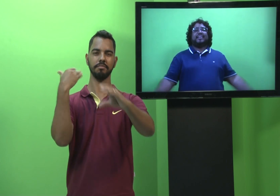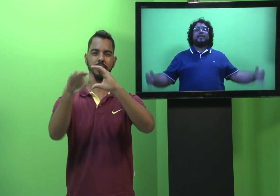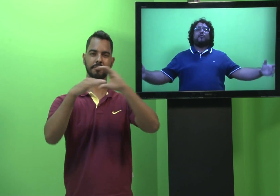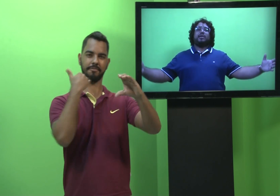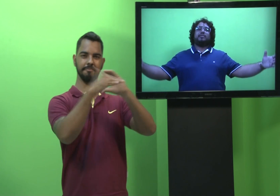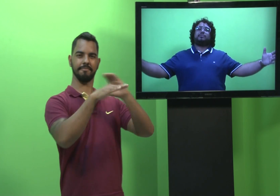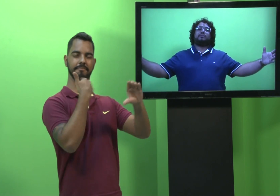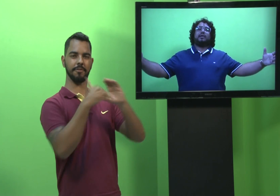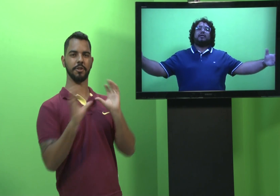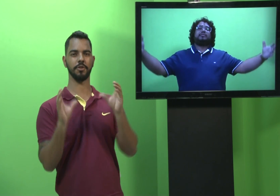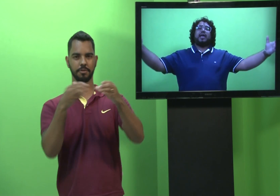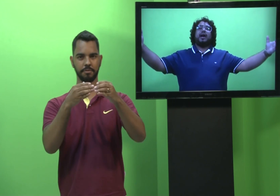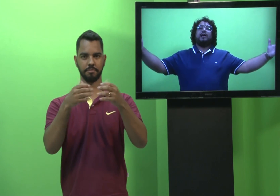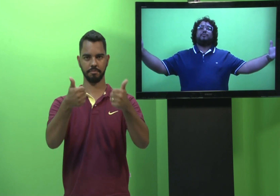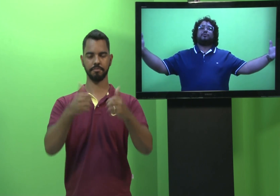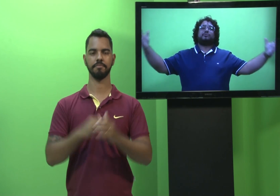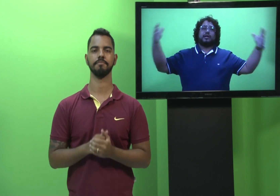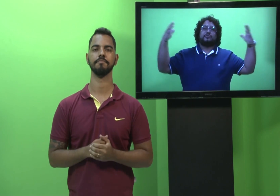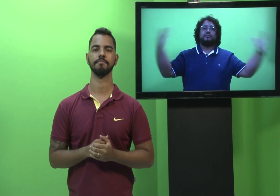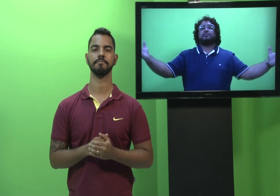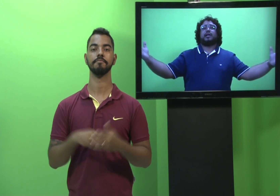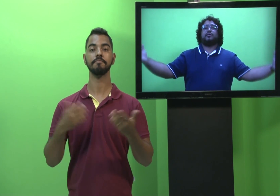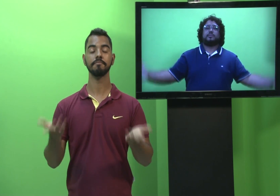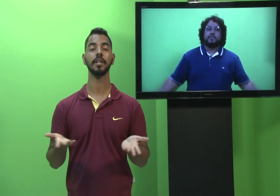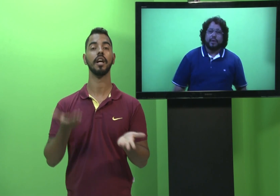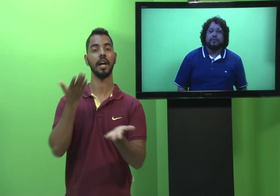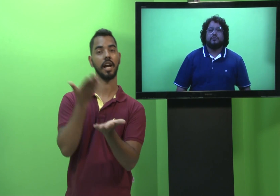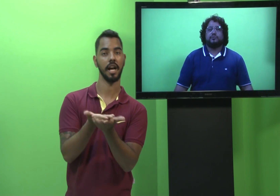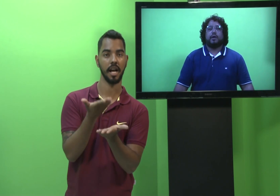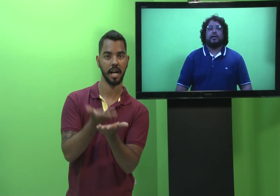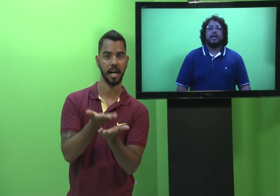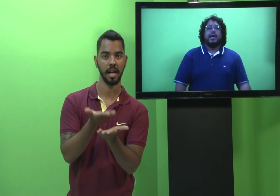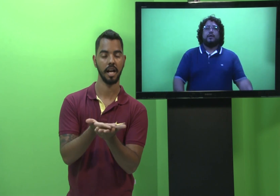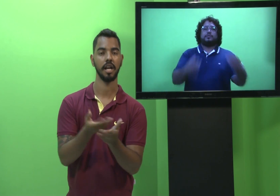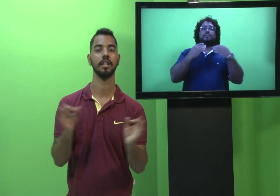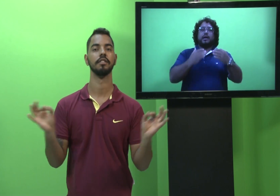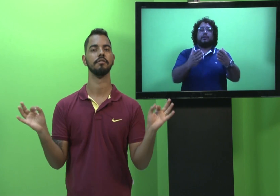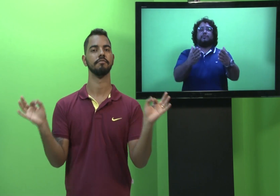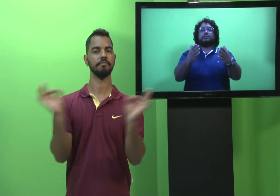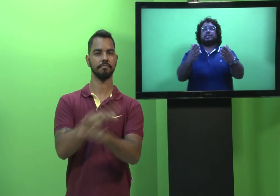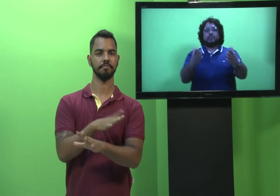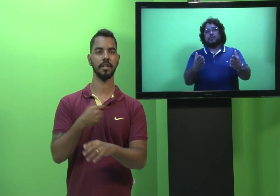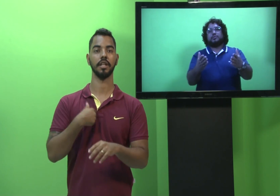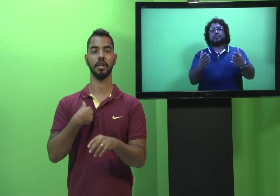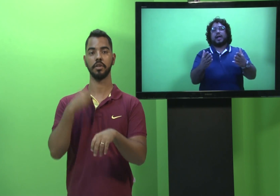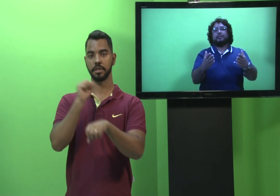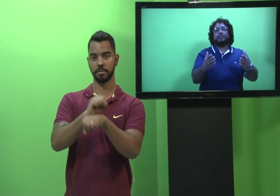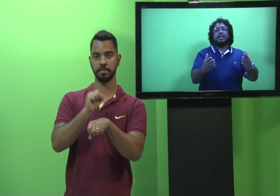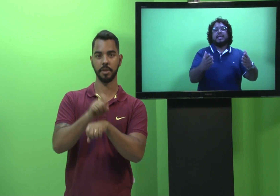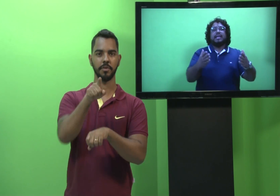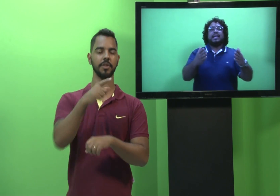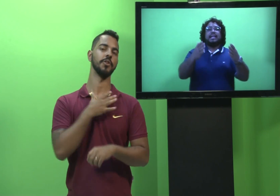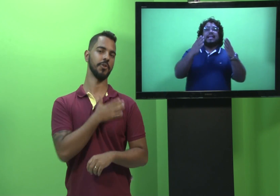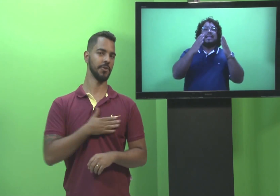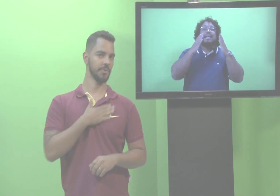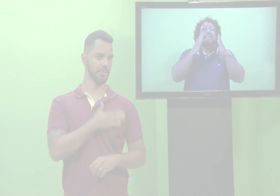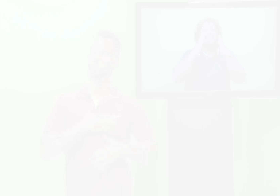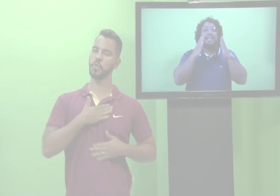E com isso, encerramos os assuntos da nossa primeira videoaula. Eu espero que vocês tenham gostado e que